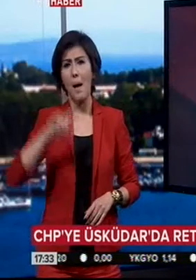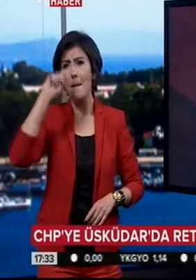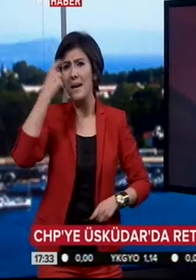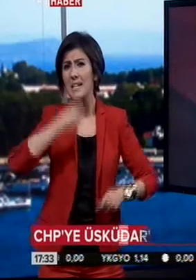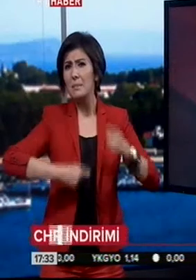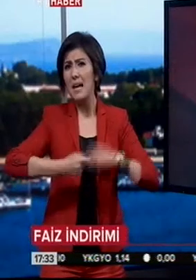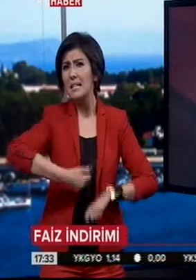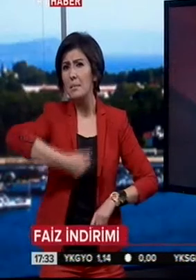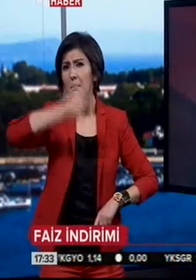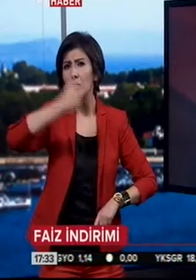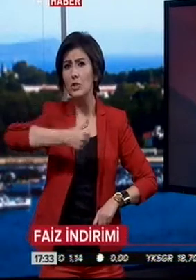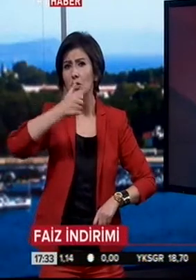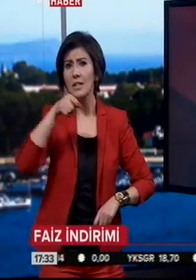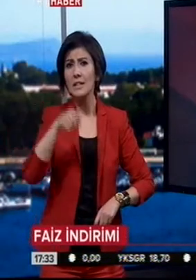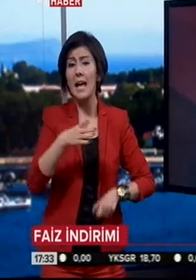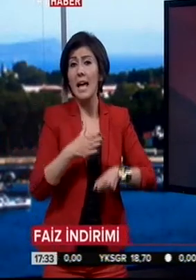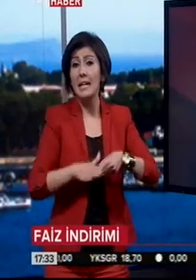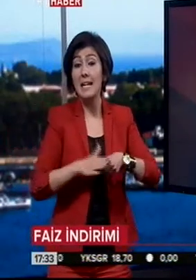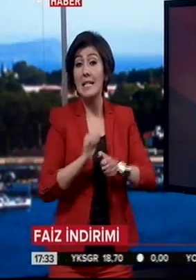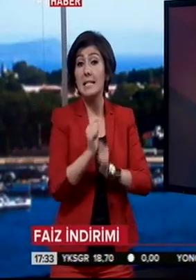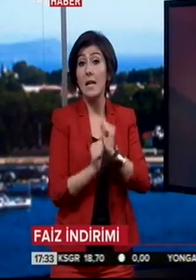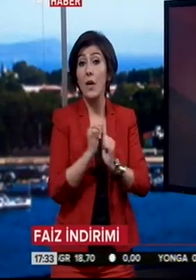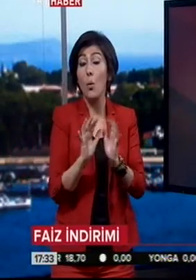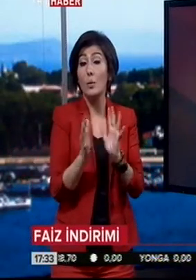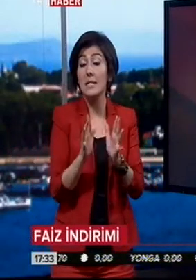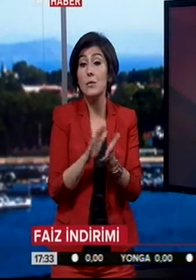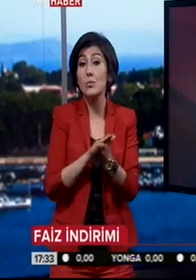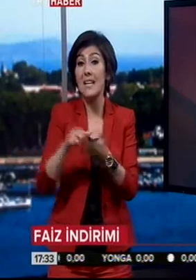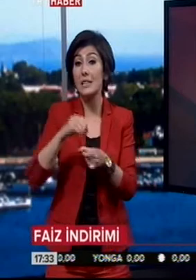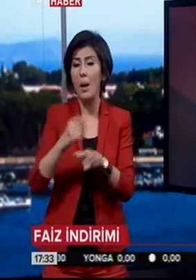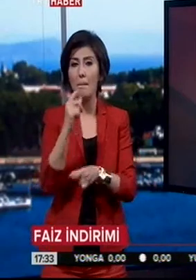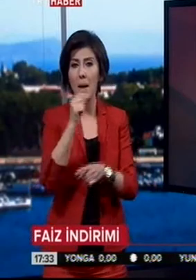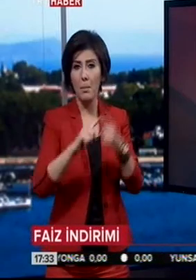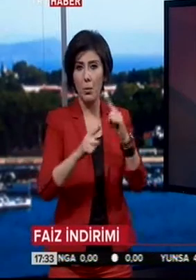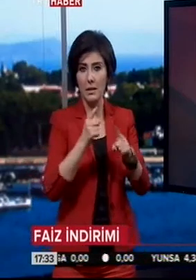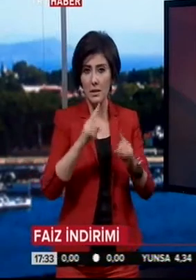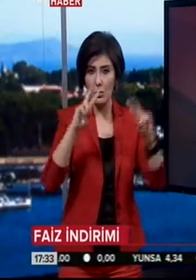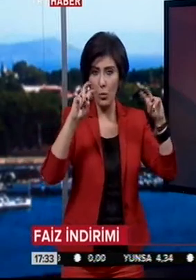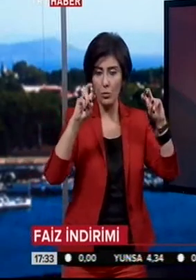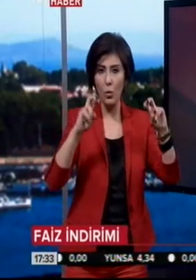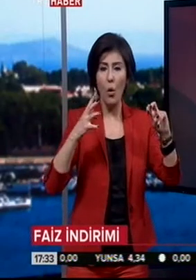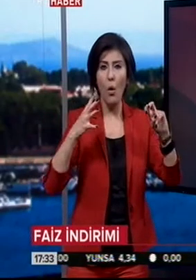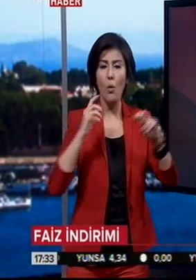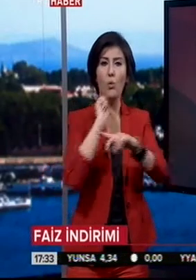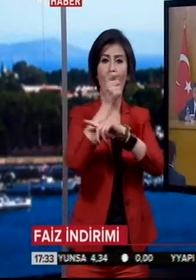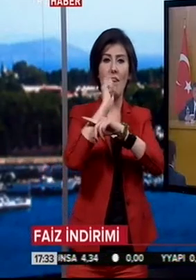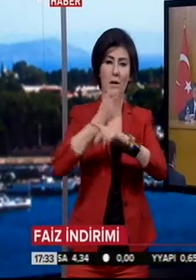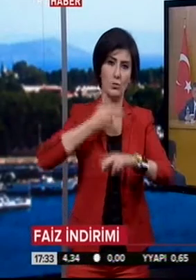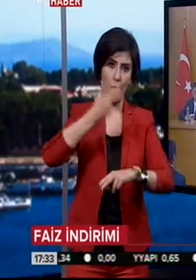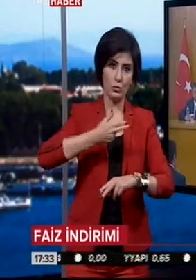Merkez Bankası Başkanı Erdem Başçı, Kayseri Sanayi Odası'nın düzenlediği para politikası konulu konferansta konuştu.